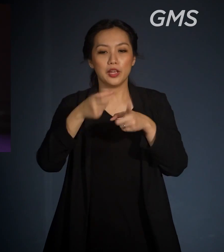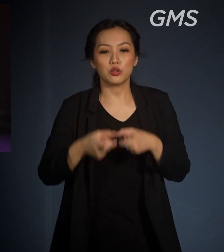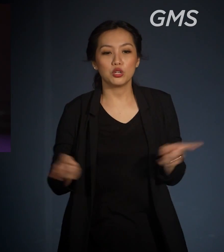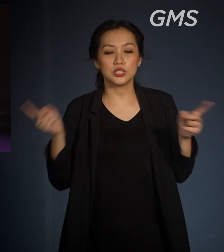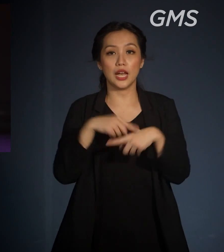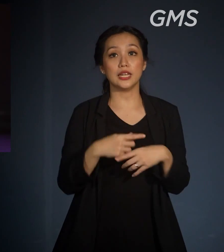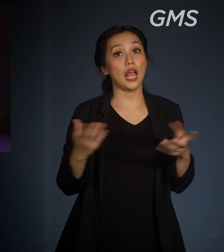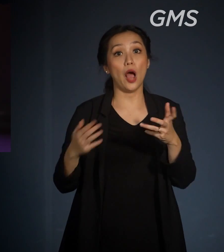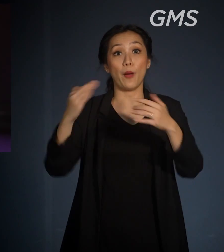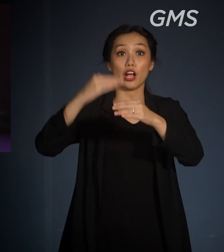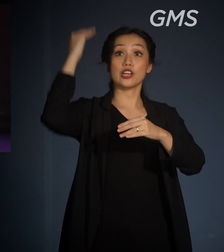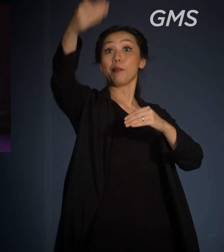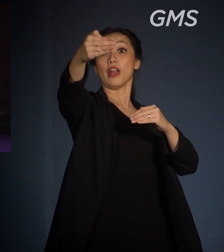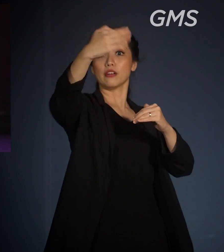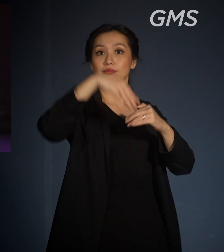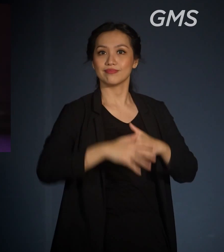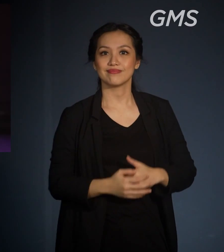nantinya Simon Petrus.